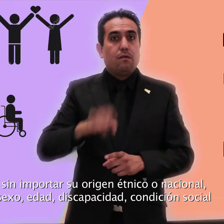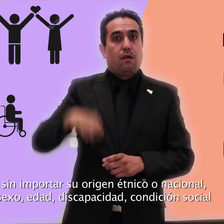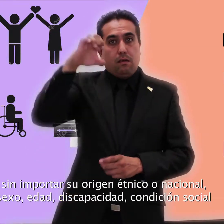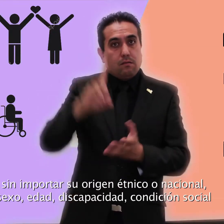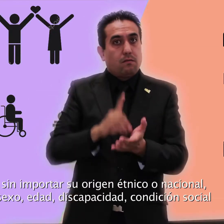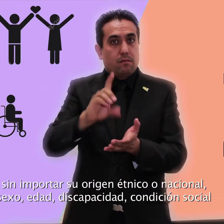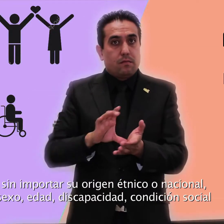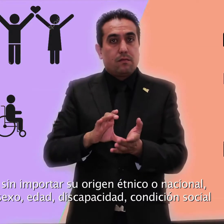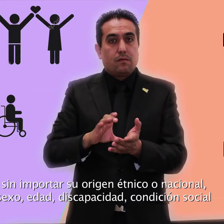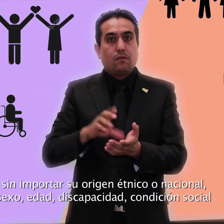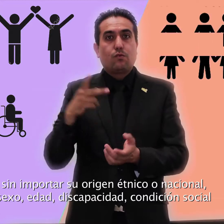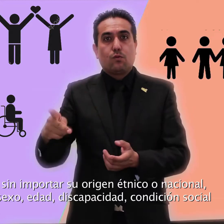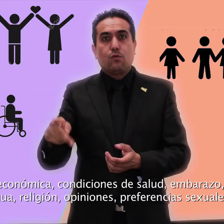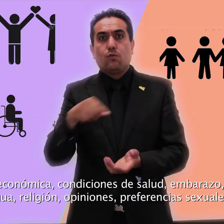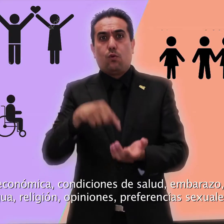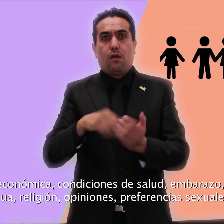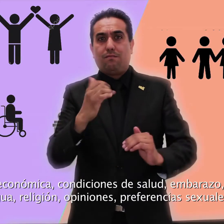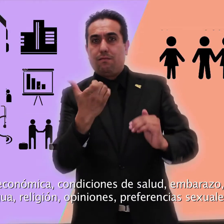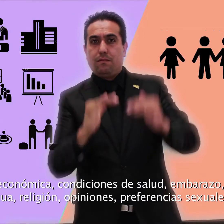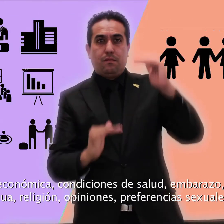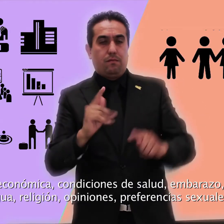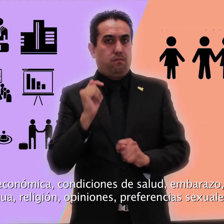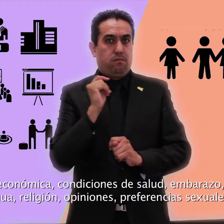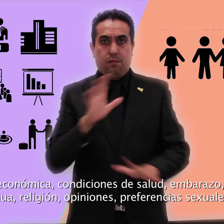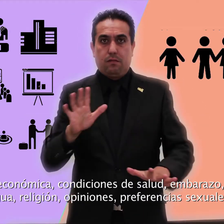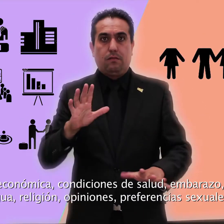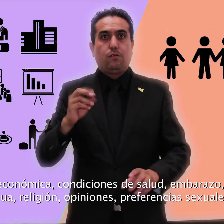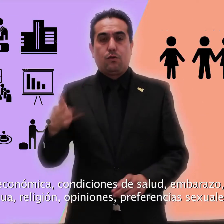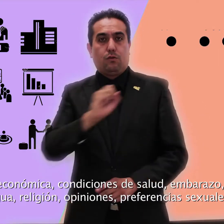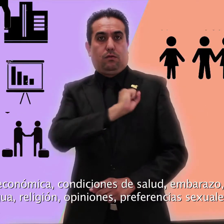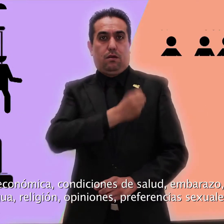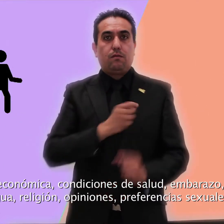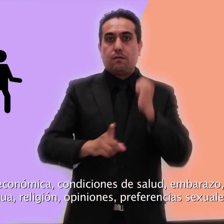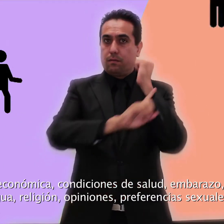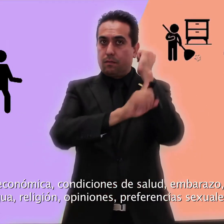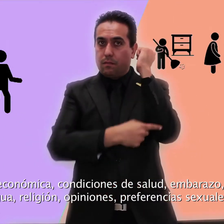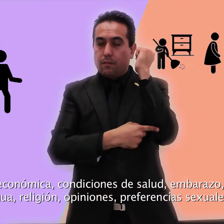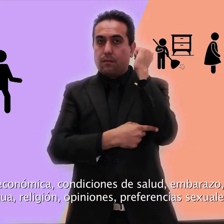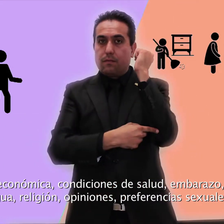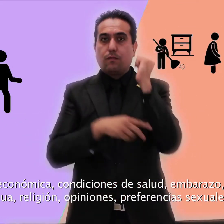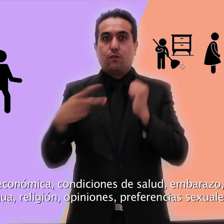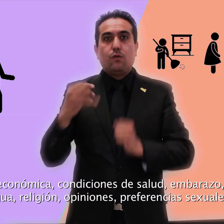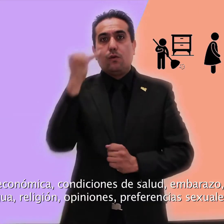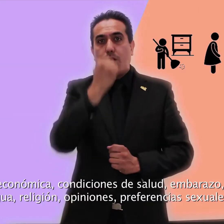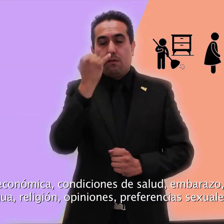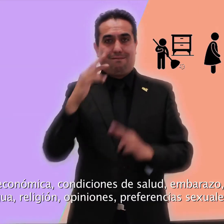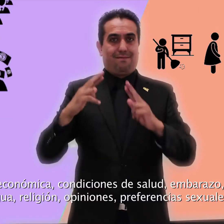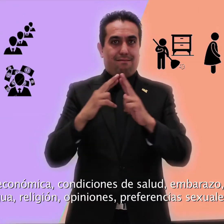discapacidad, condición social o económica, condiciones de salud, embarazo, lengua, religión,